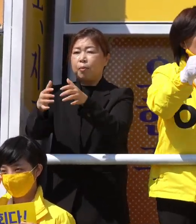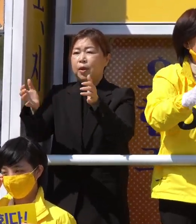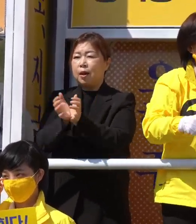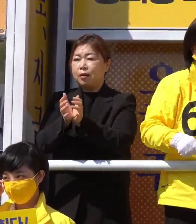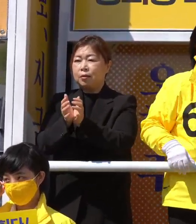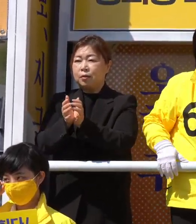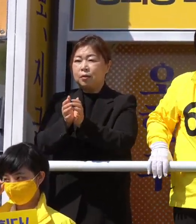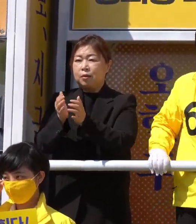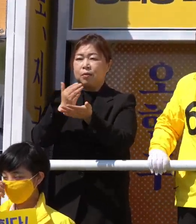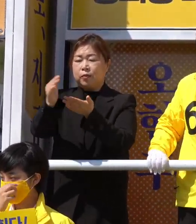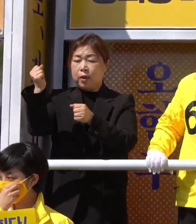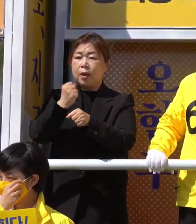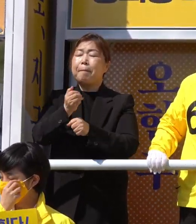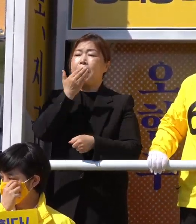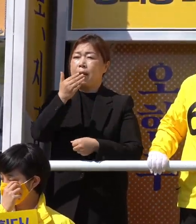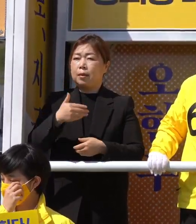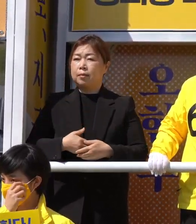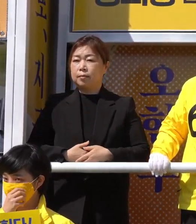도둑놈을 쫓아낼 수 있습니다.